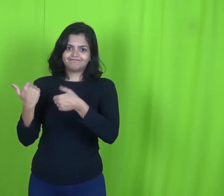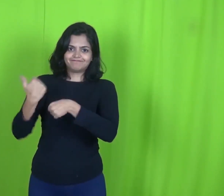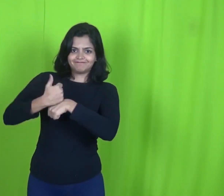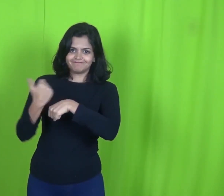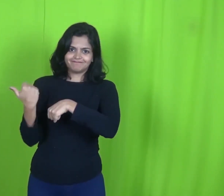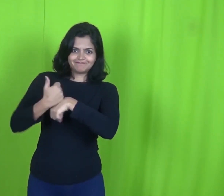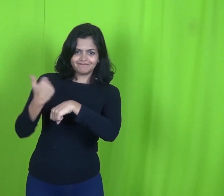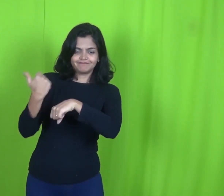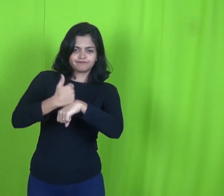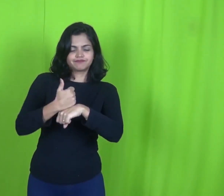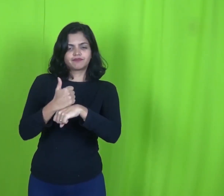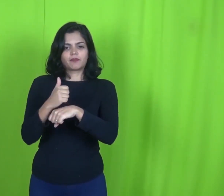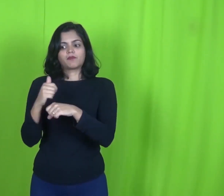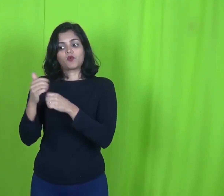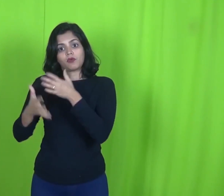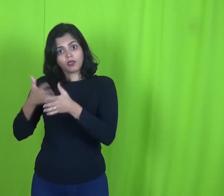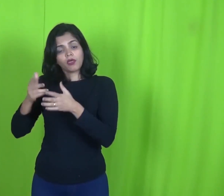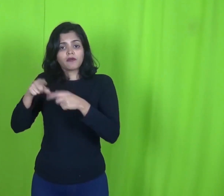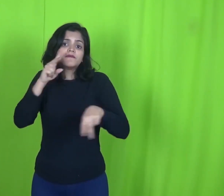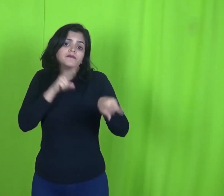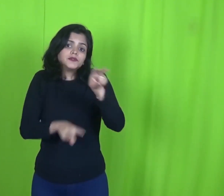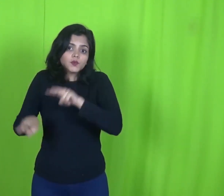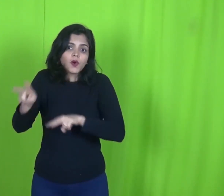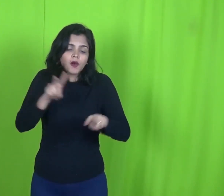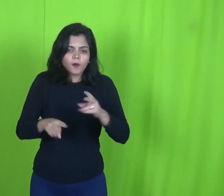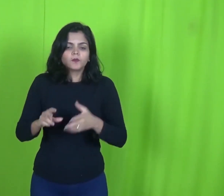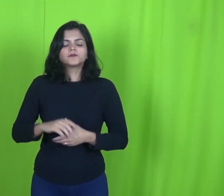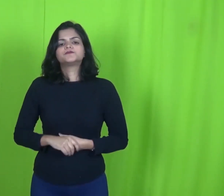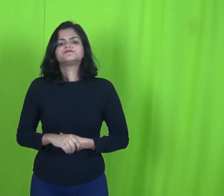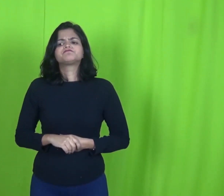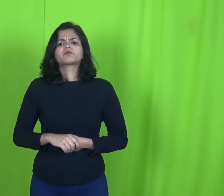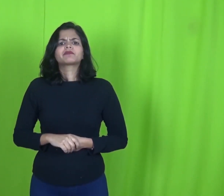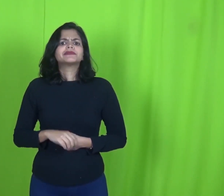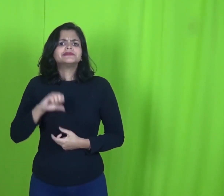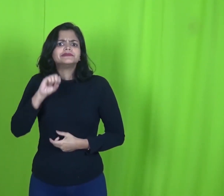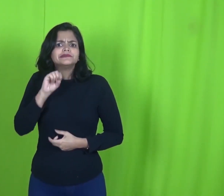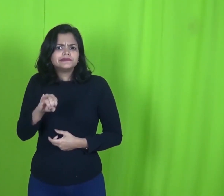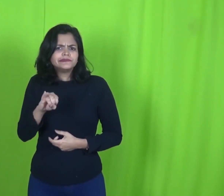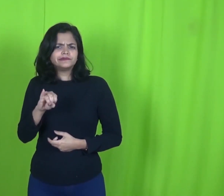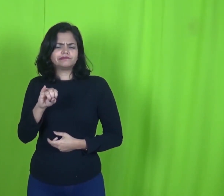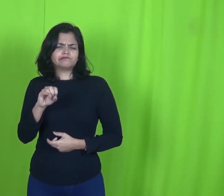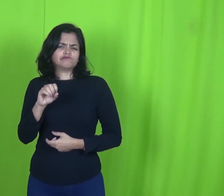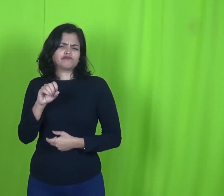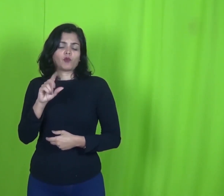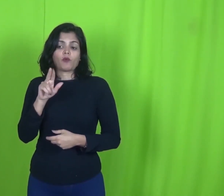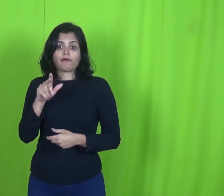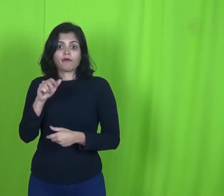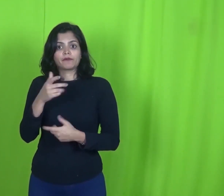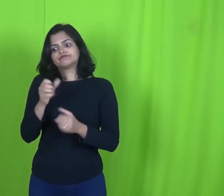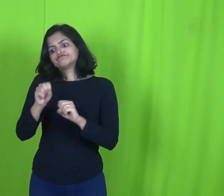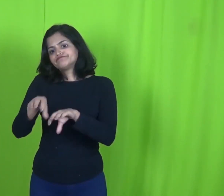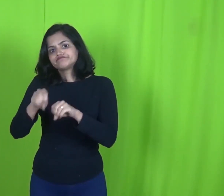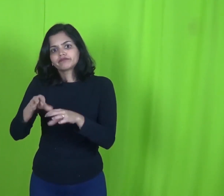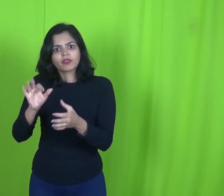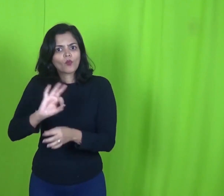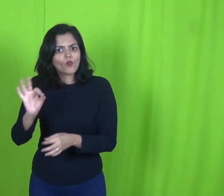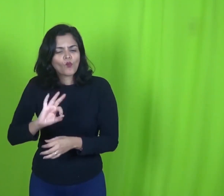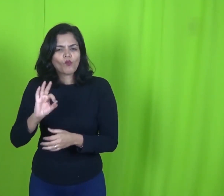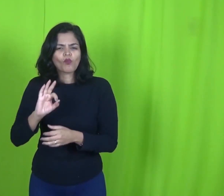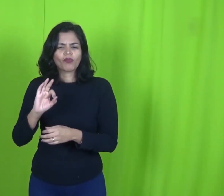avaliar várias formas, como ele está expressando, escrevendo. No processo de ensino, se não há Libras